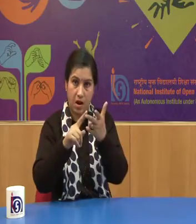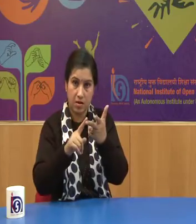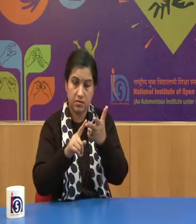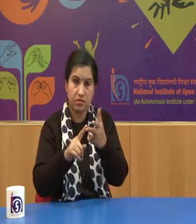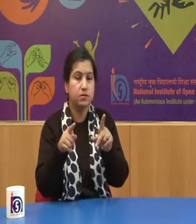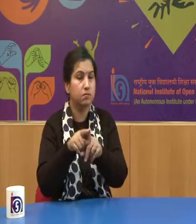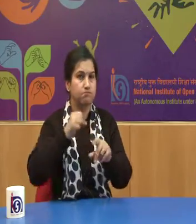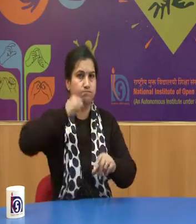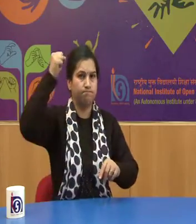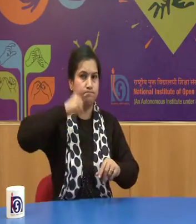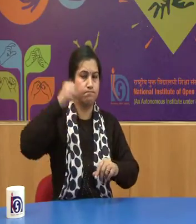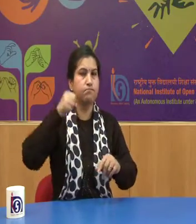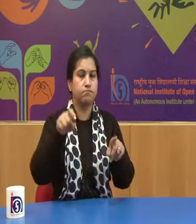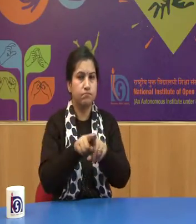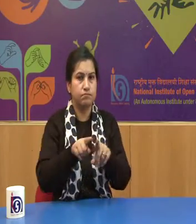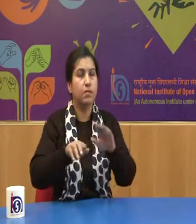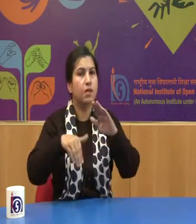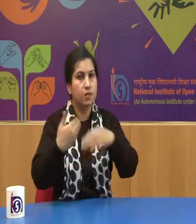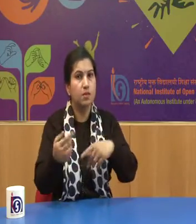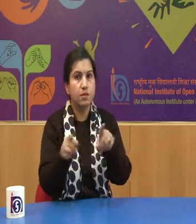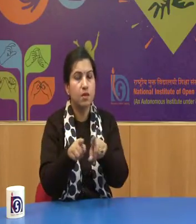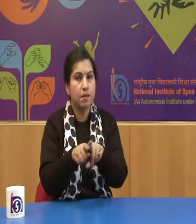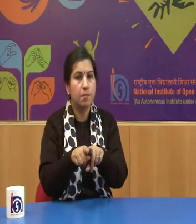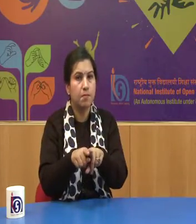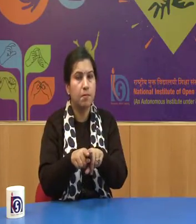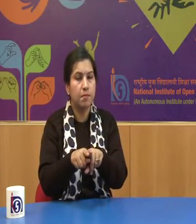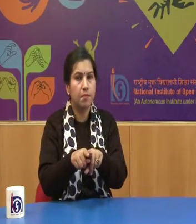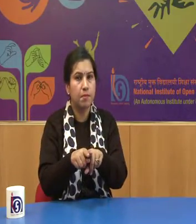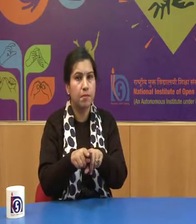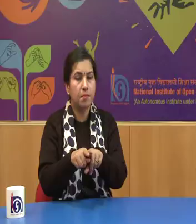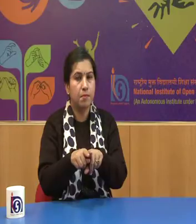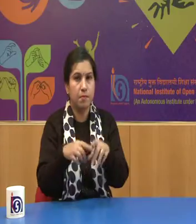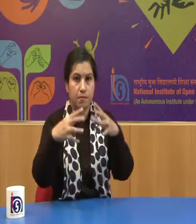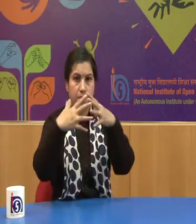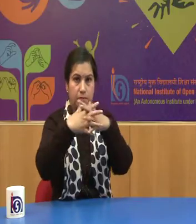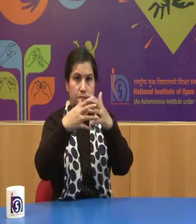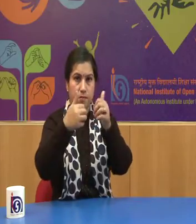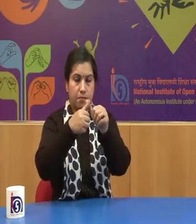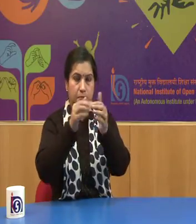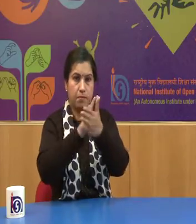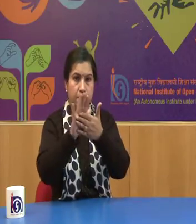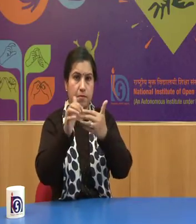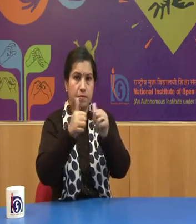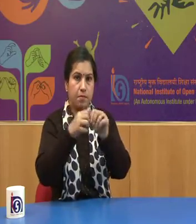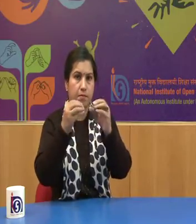movement and also the Wahhabi movements.